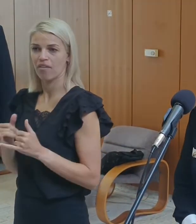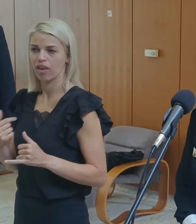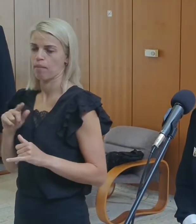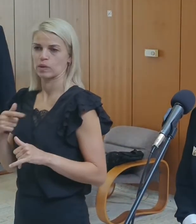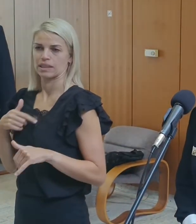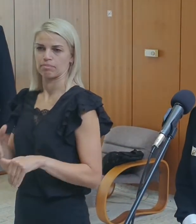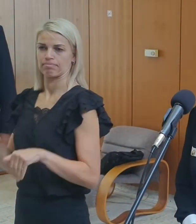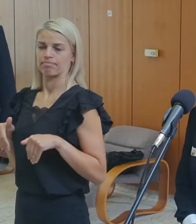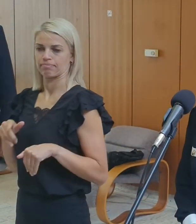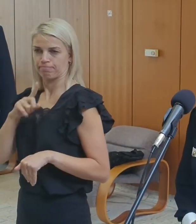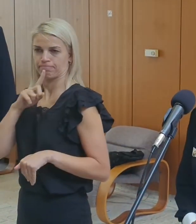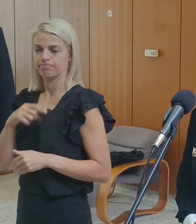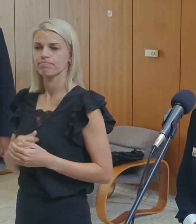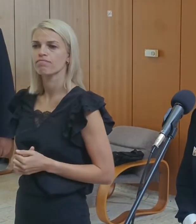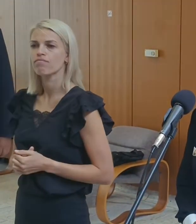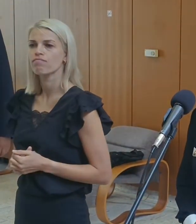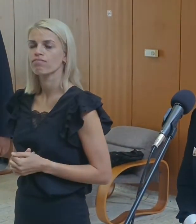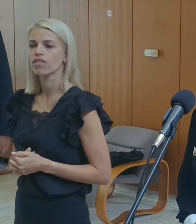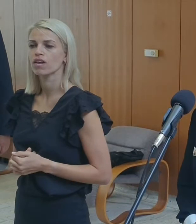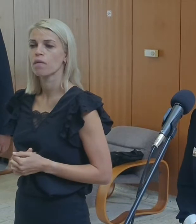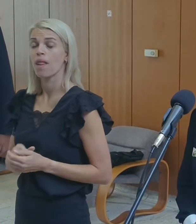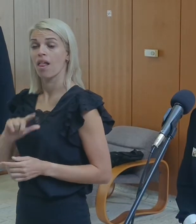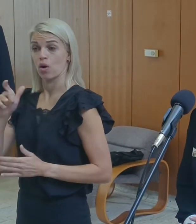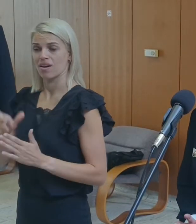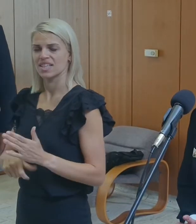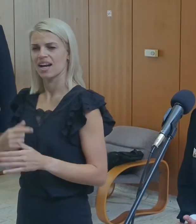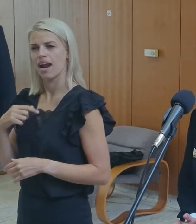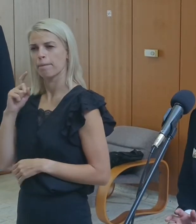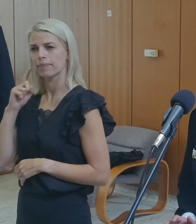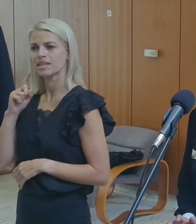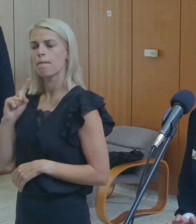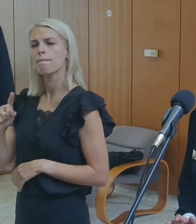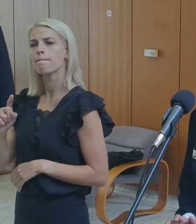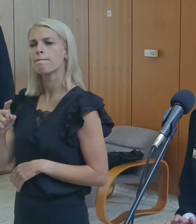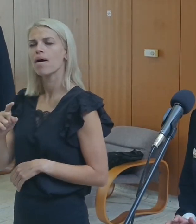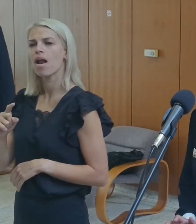zdržanlivá. Na druhej strane si myslím, že by sme sa mali pozrieť na